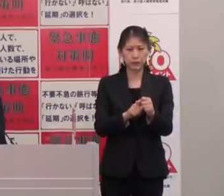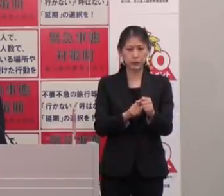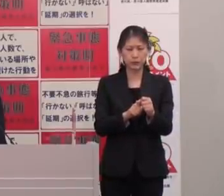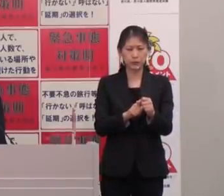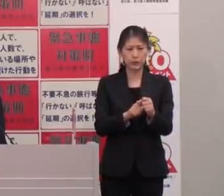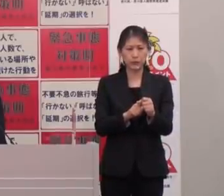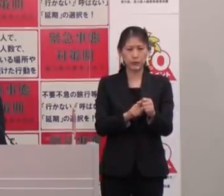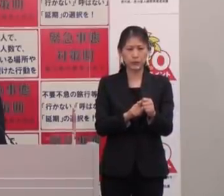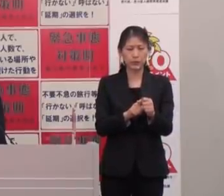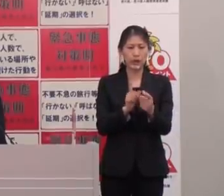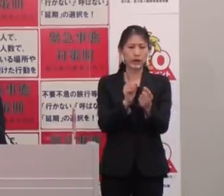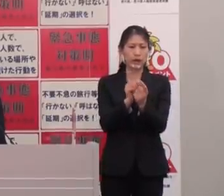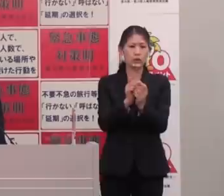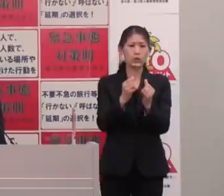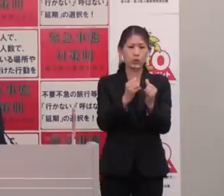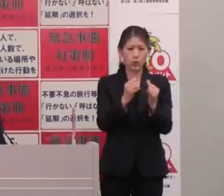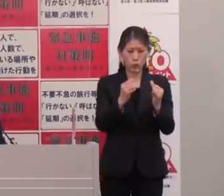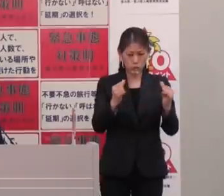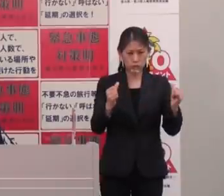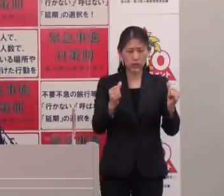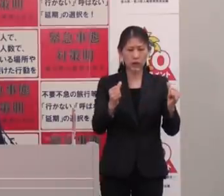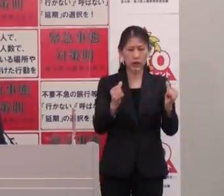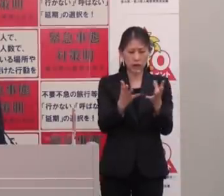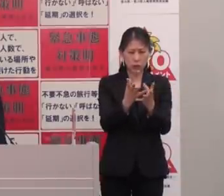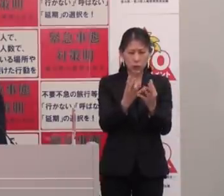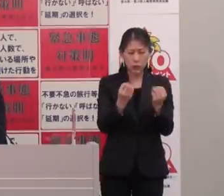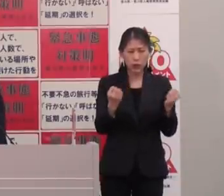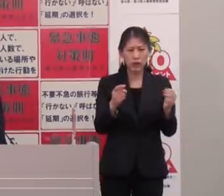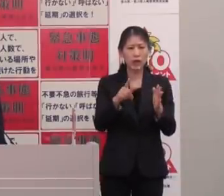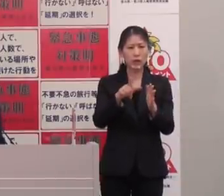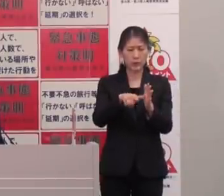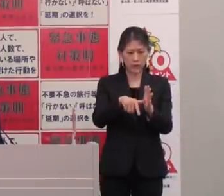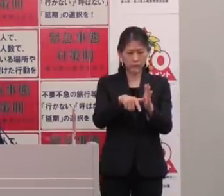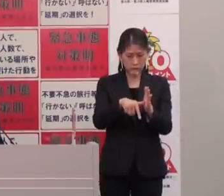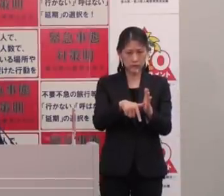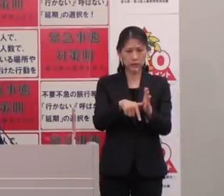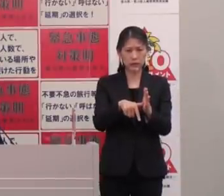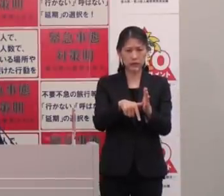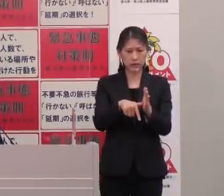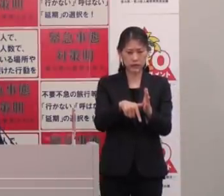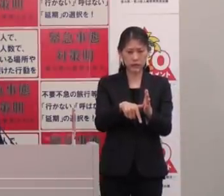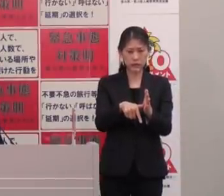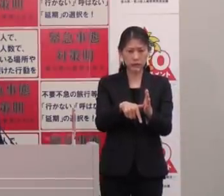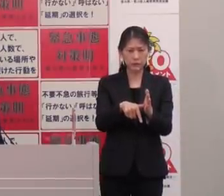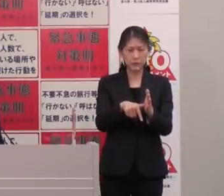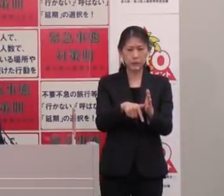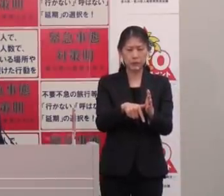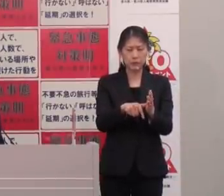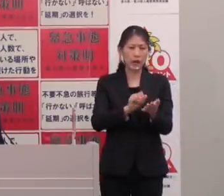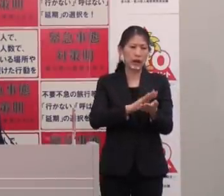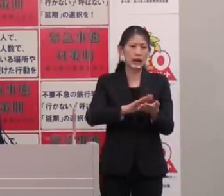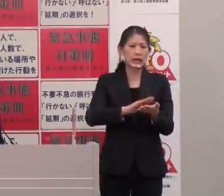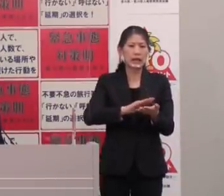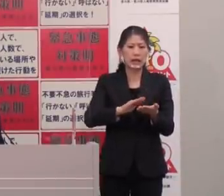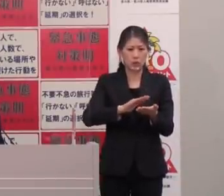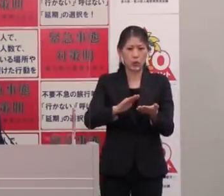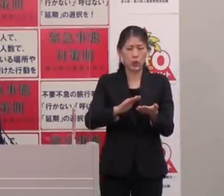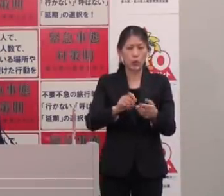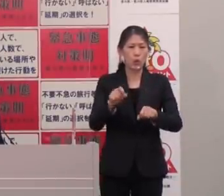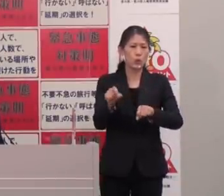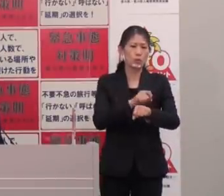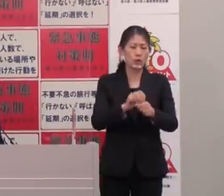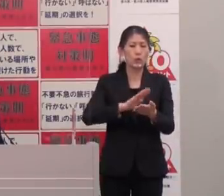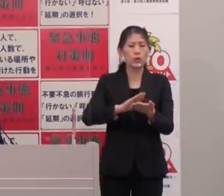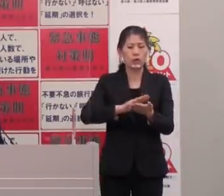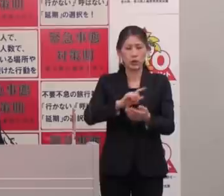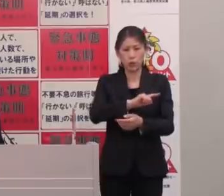くなり、また未清掃の部屋が増えた場合、臨時清掃も行うなどして入所可能な部屋を確